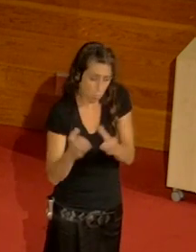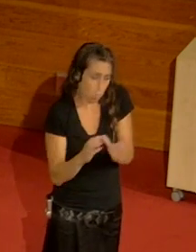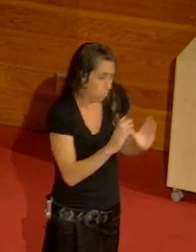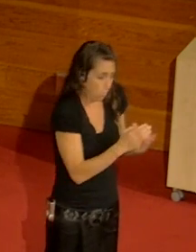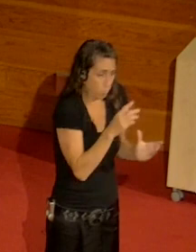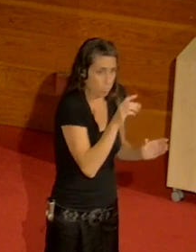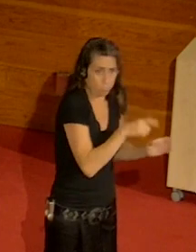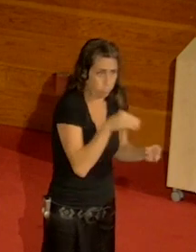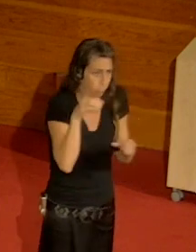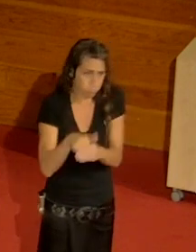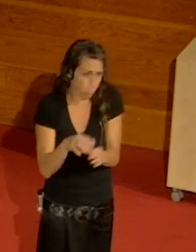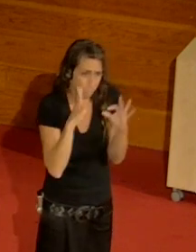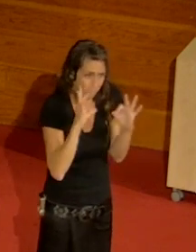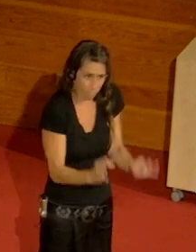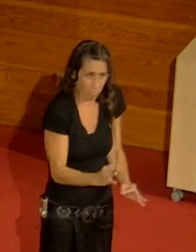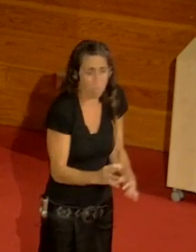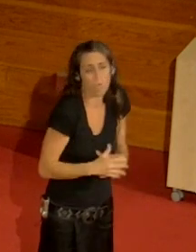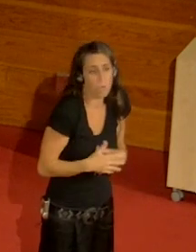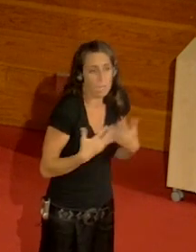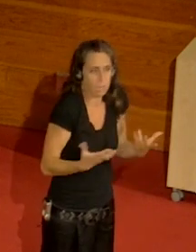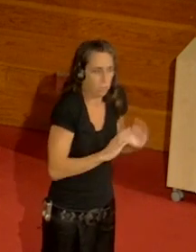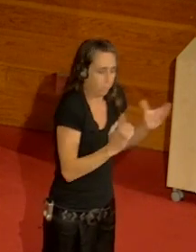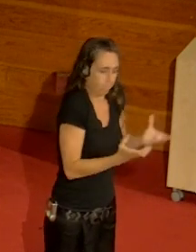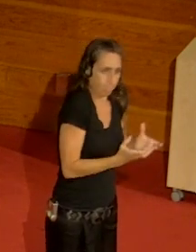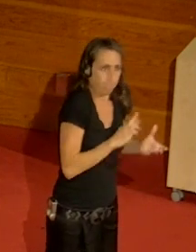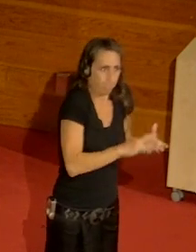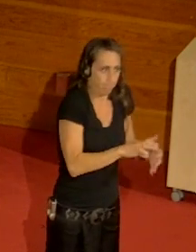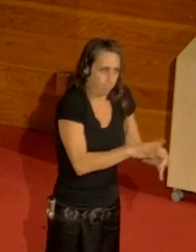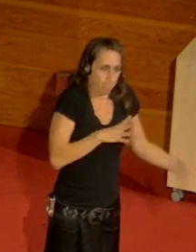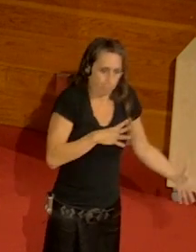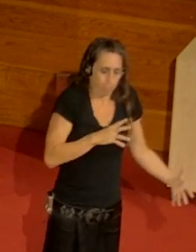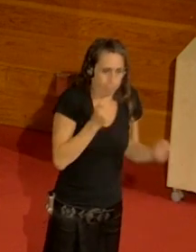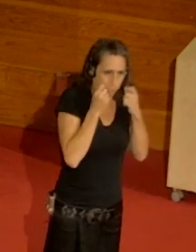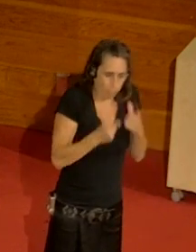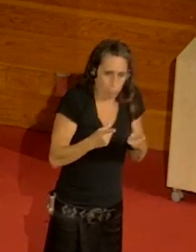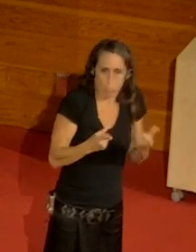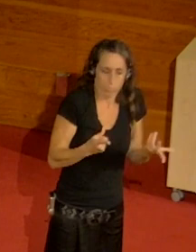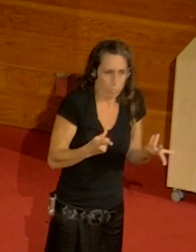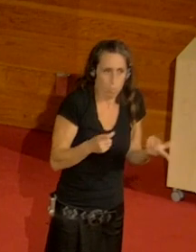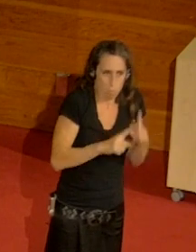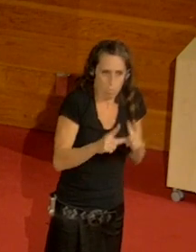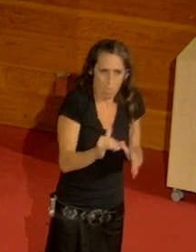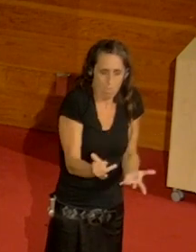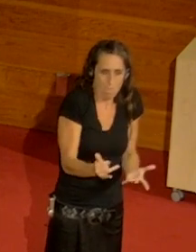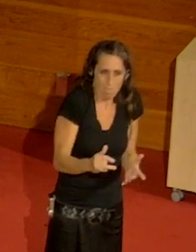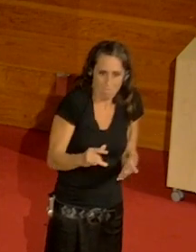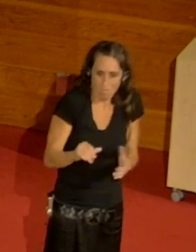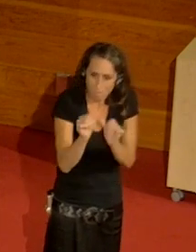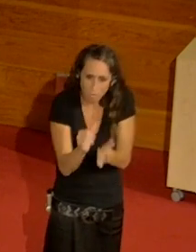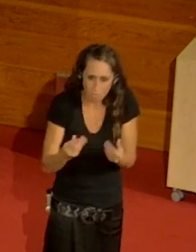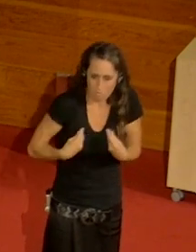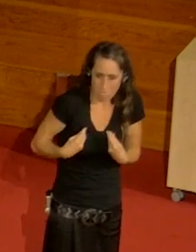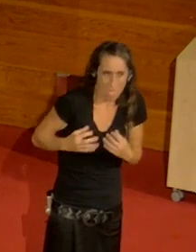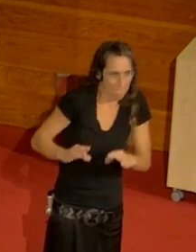problema Esta mitad laica liberal se plantea tenemos un problema no podemos seguir financiando este estilo de vida pero no hay una solución